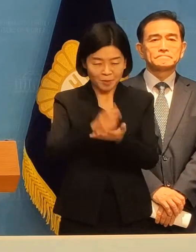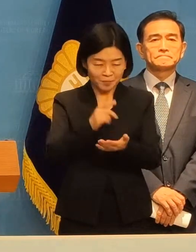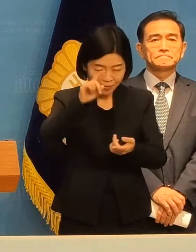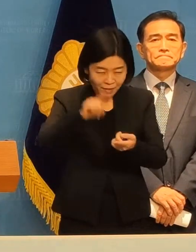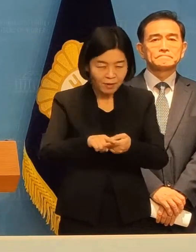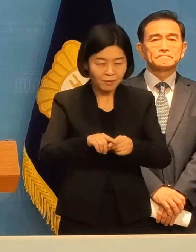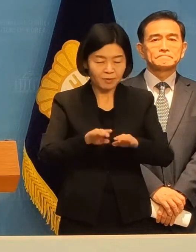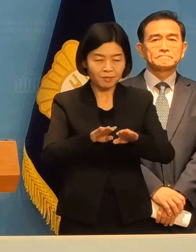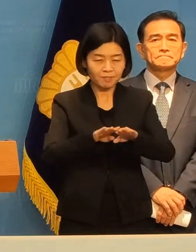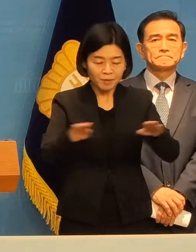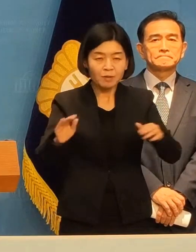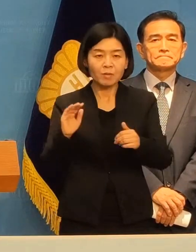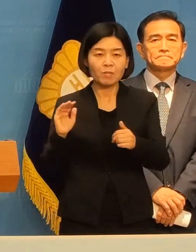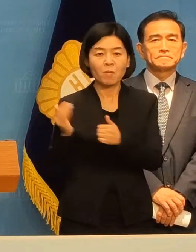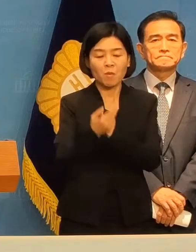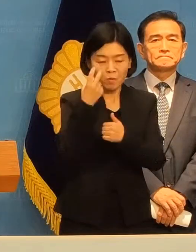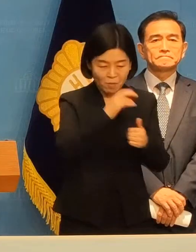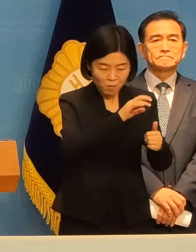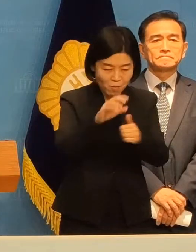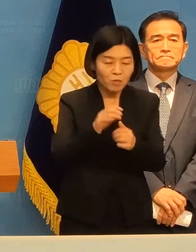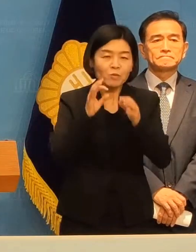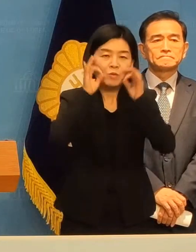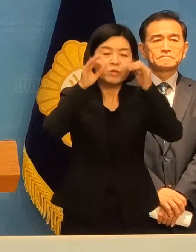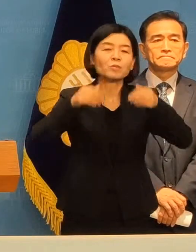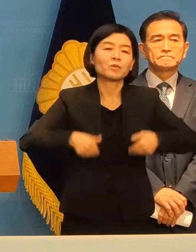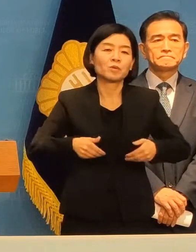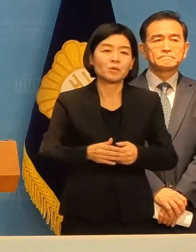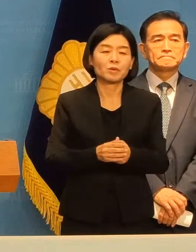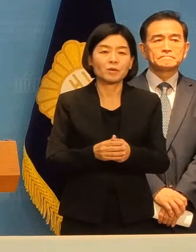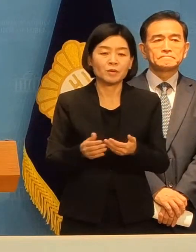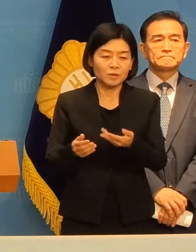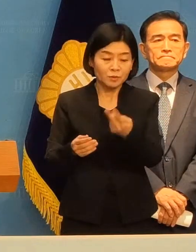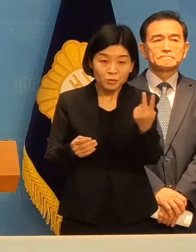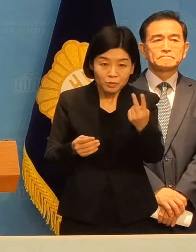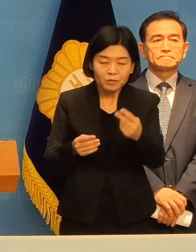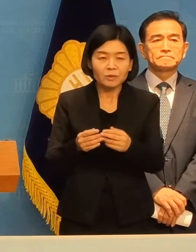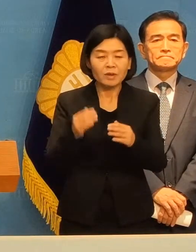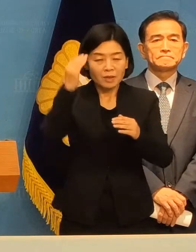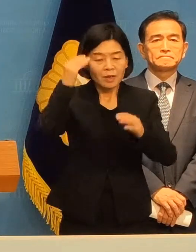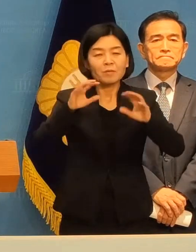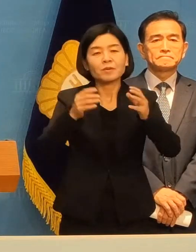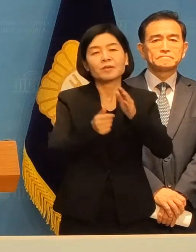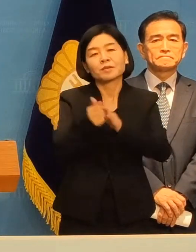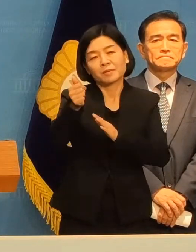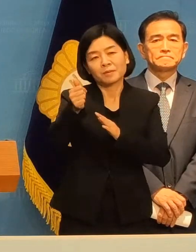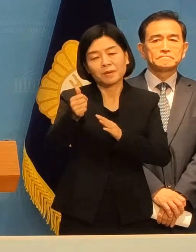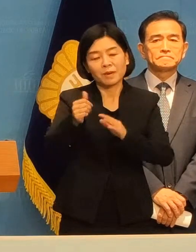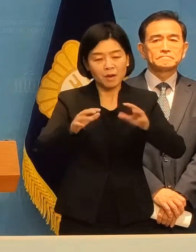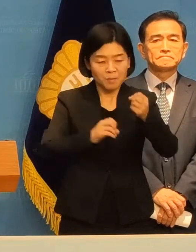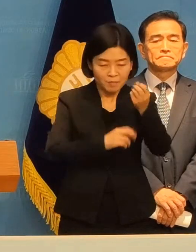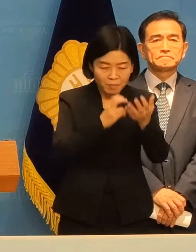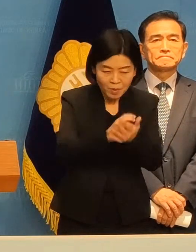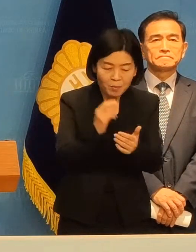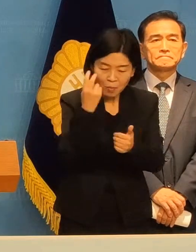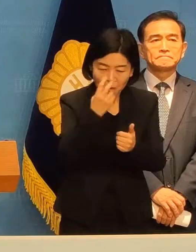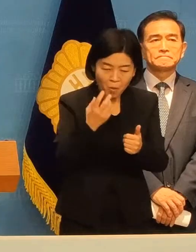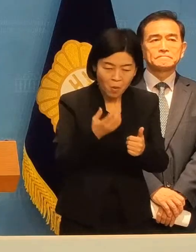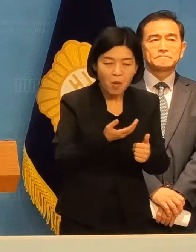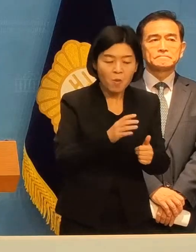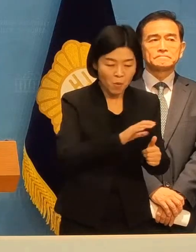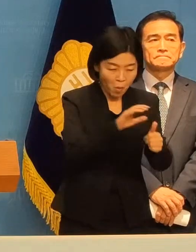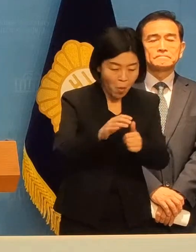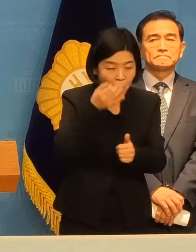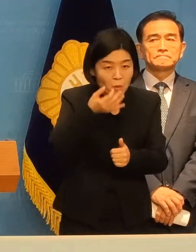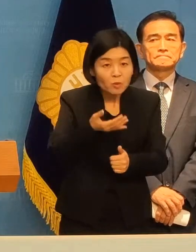있도록 노력해야 할 것입니다. 저들에게 대한민국이 희망이 되고 대한민국의 헌법이 보호하는 국민을 보여주는 것이